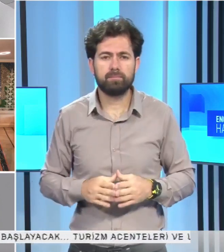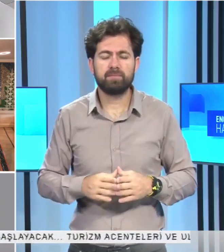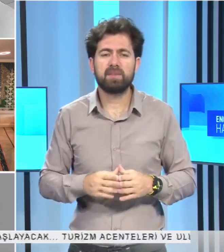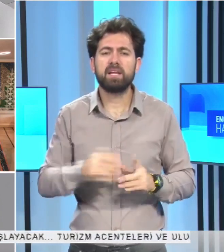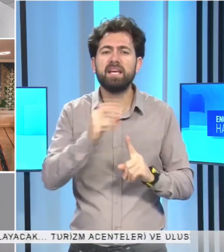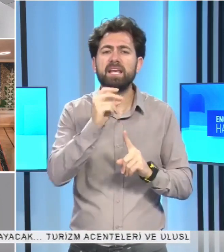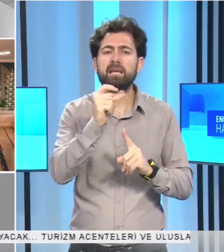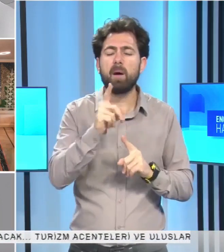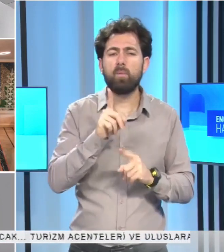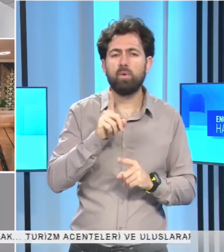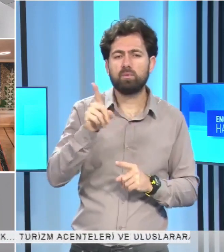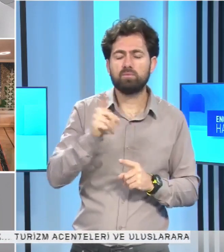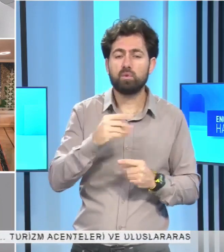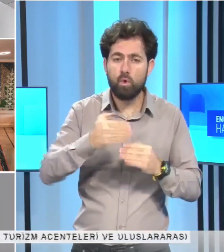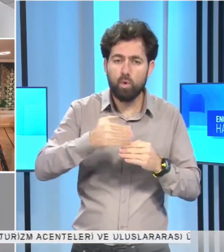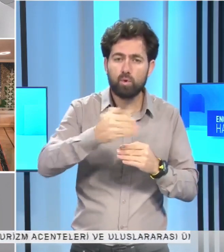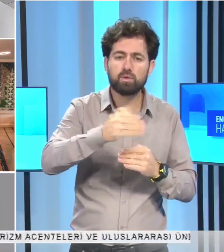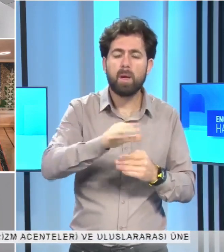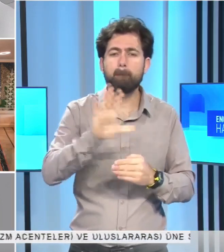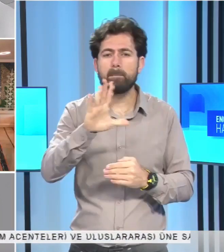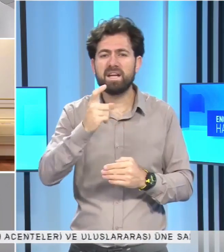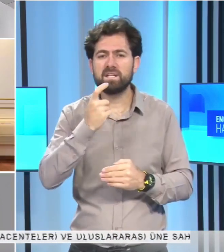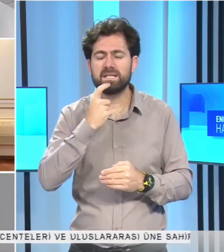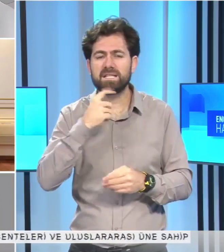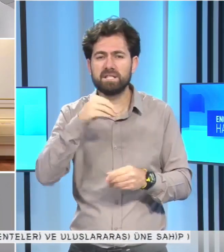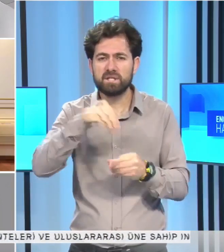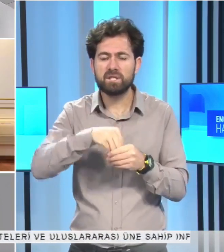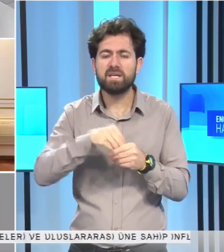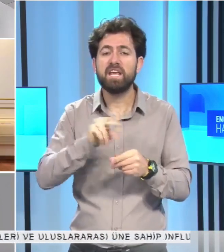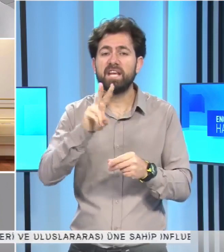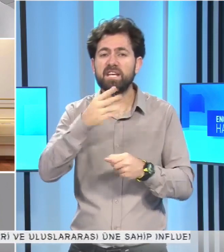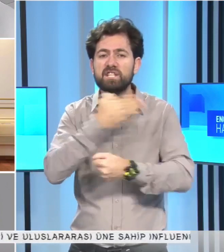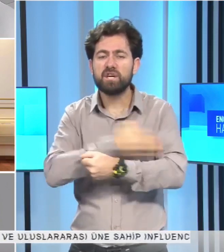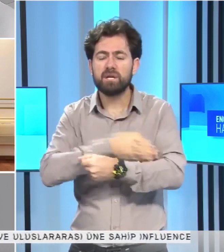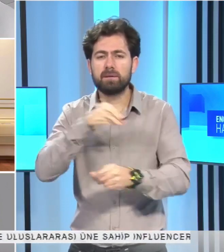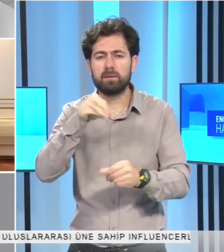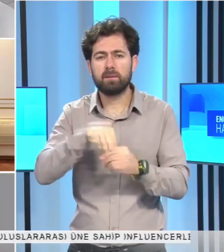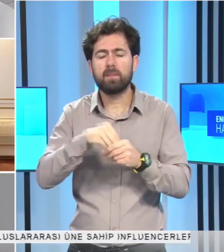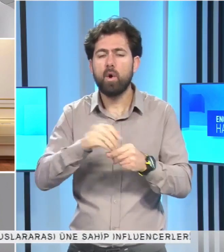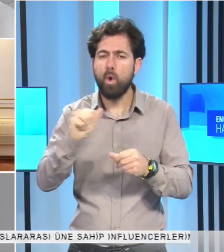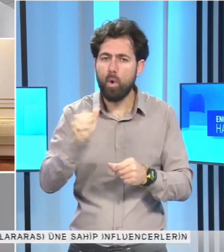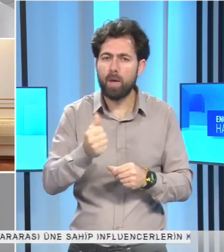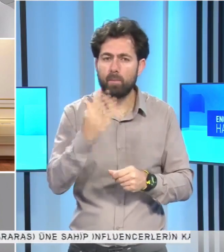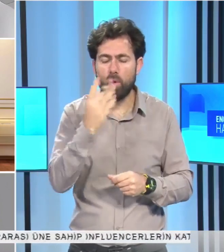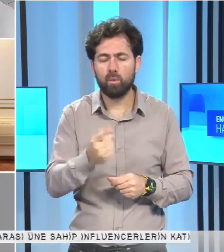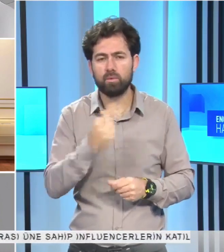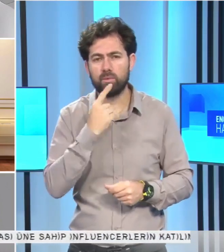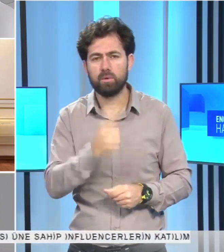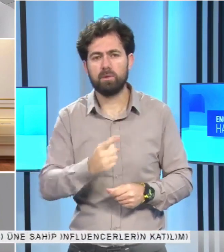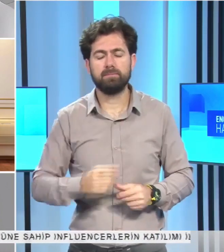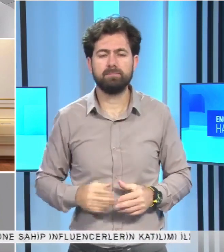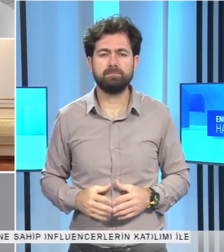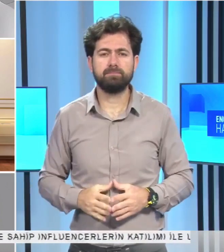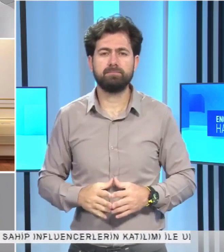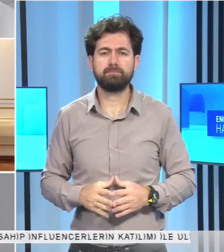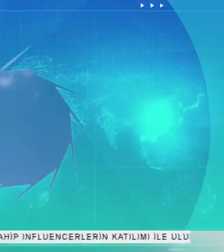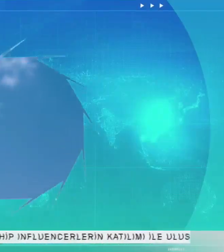İmamoğlu ise önümüzdeki 5 yılın iki şehir içinde önemli olduğuna vurgu